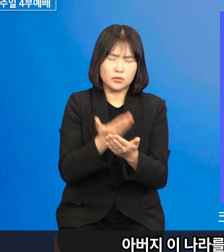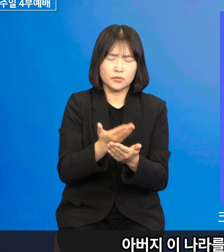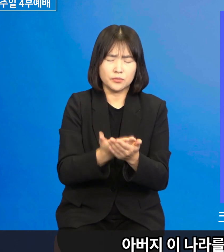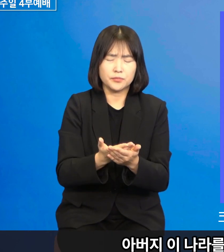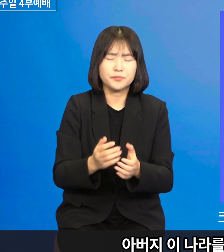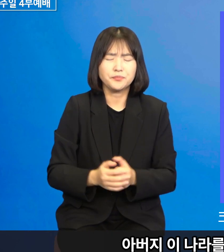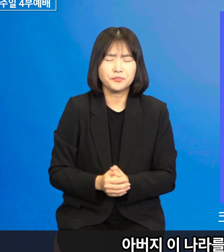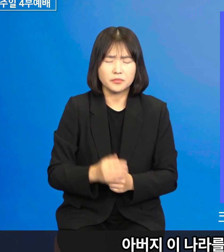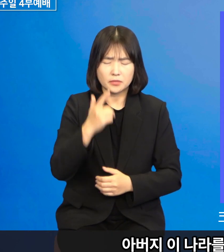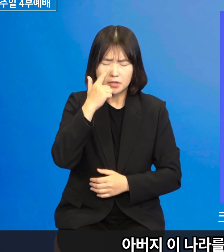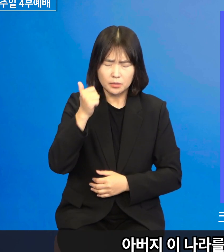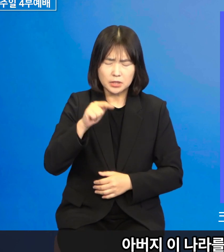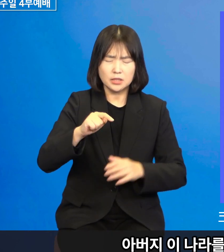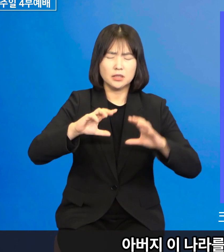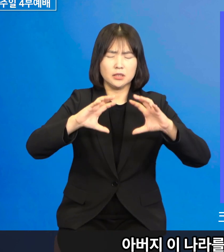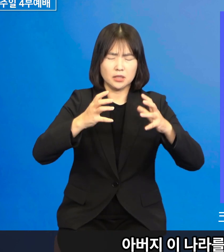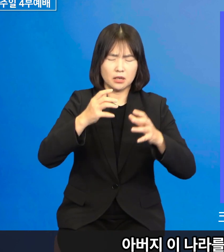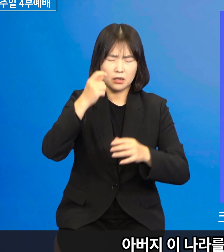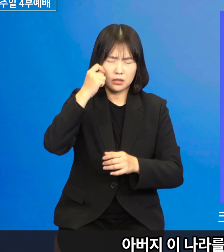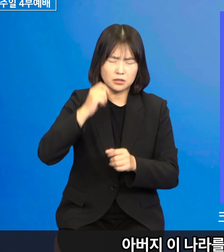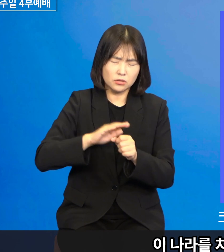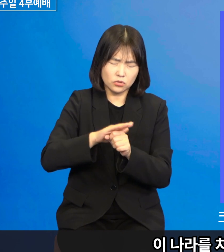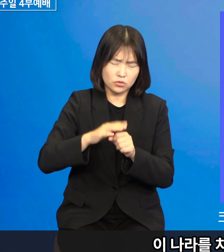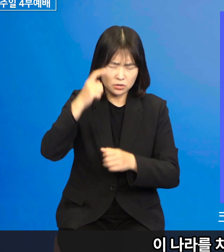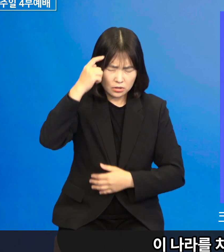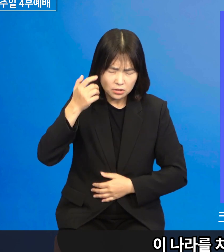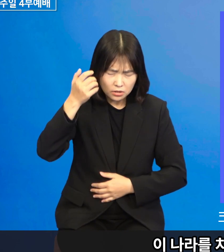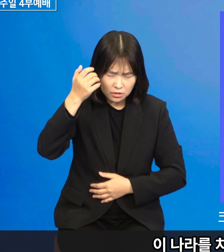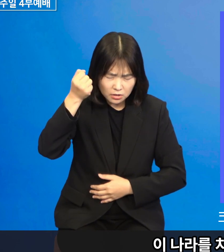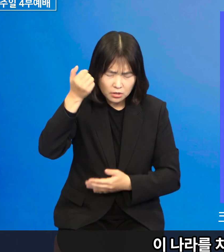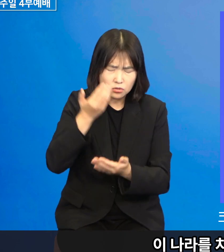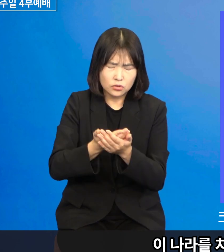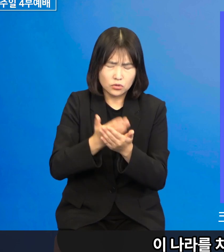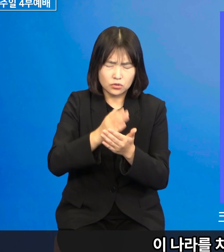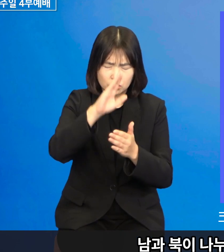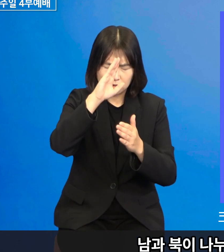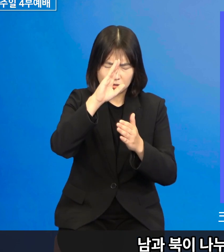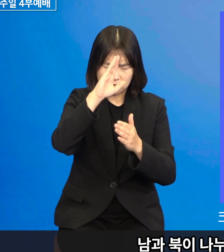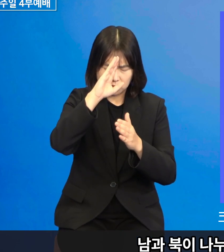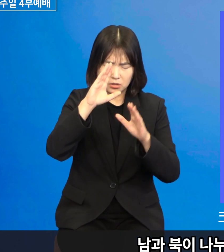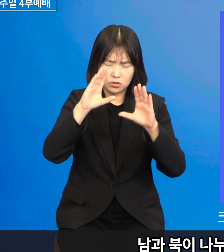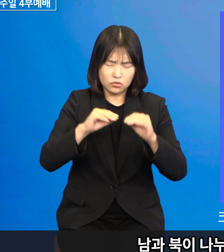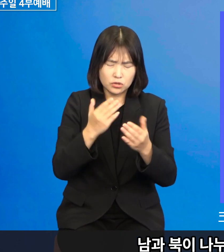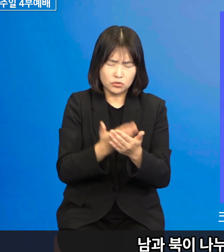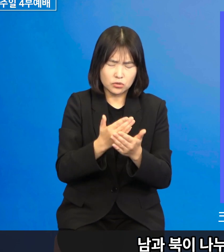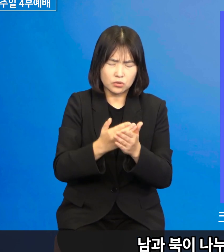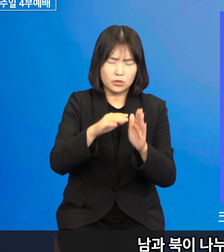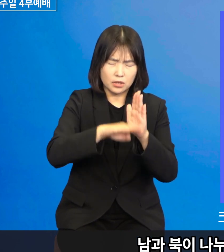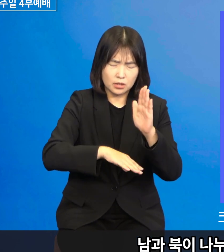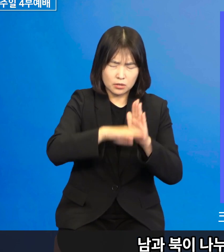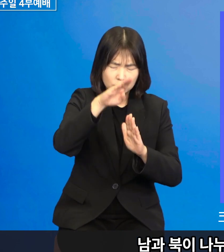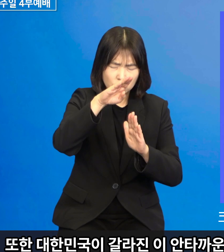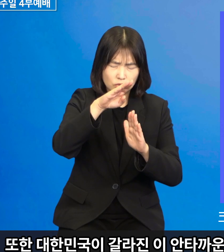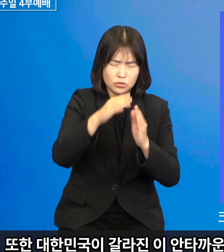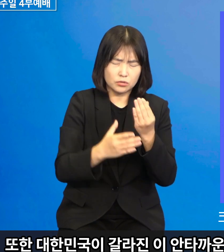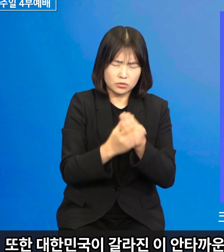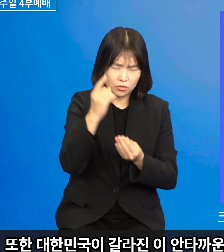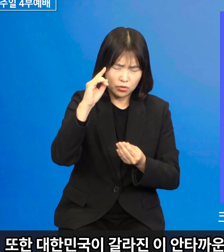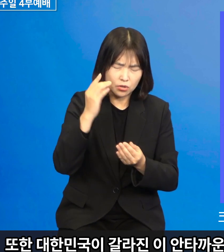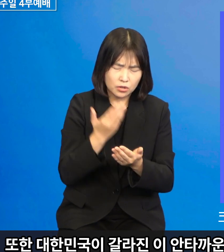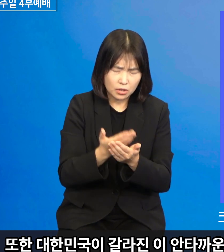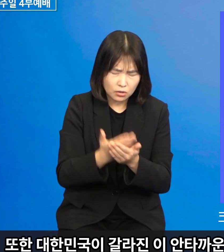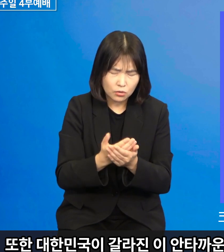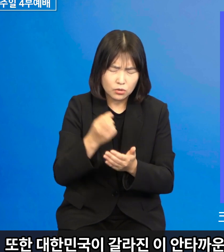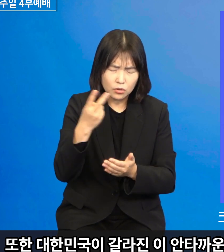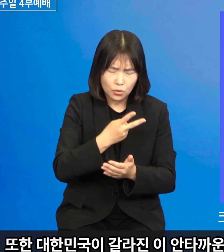주시옵소서. 아버지, 이 나라를 긍휼히 여겨주시고 이 나라를 치유하여 주시며 남과 북이 나누어질 뿐만 아니라 또한